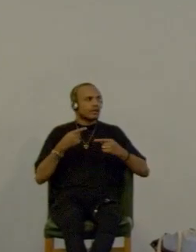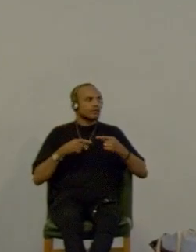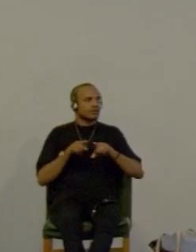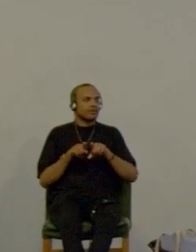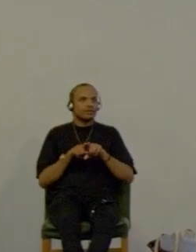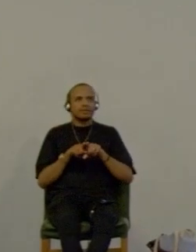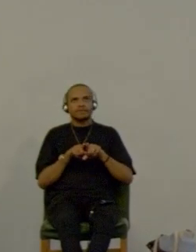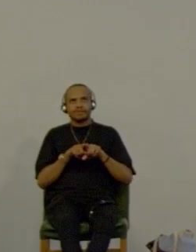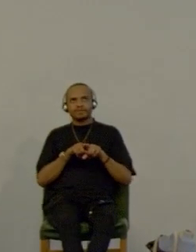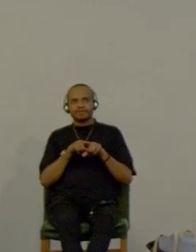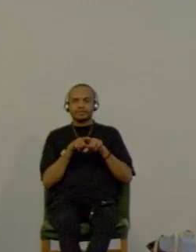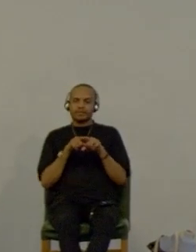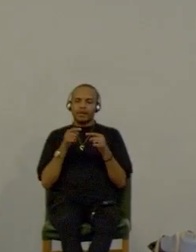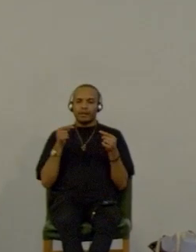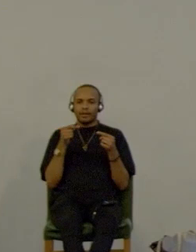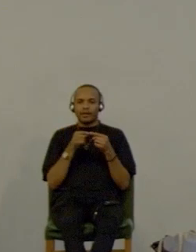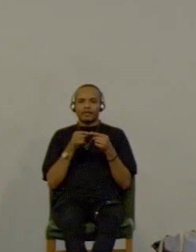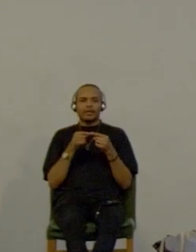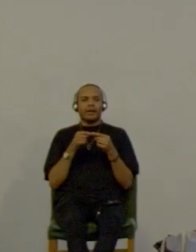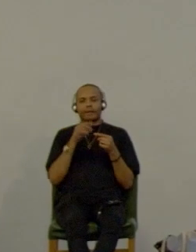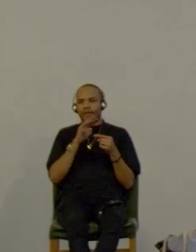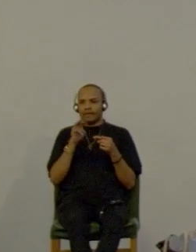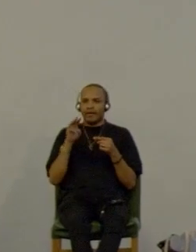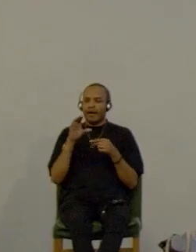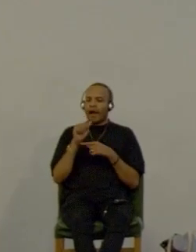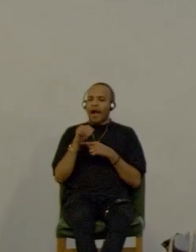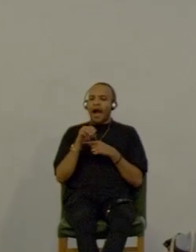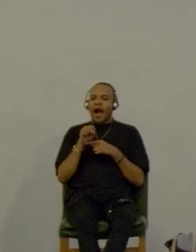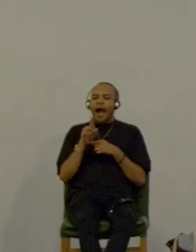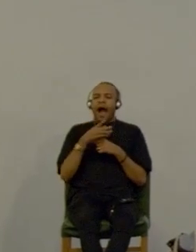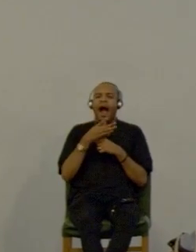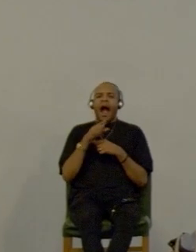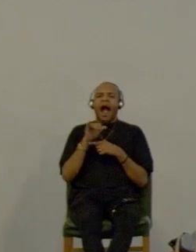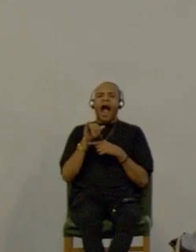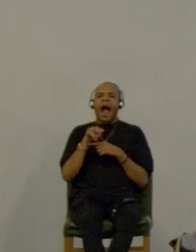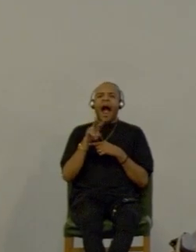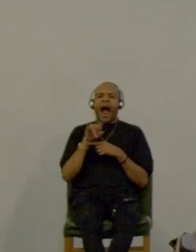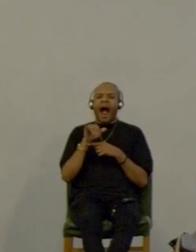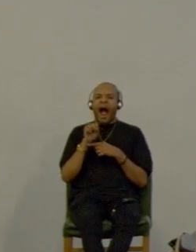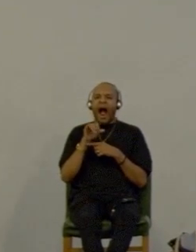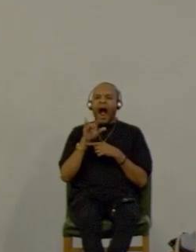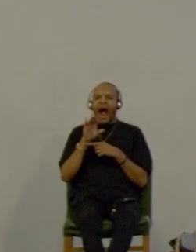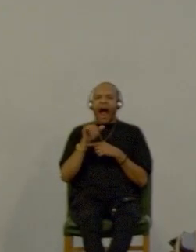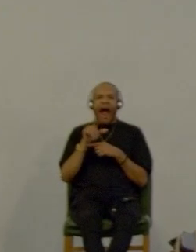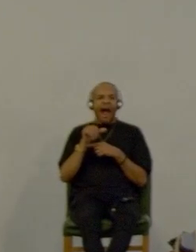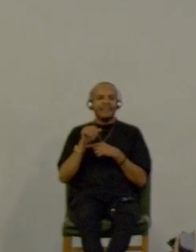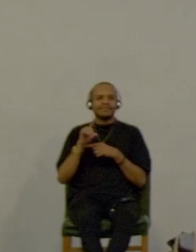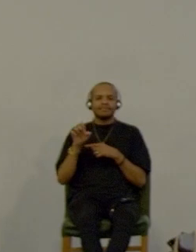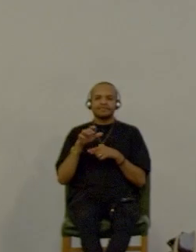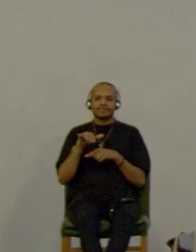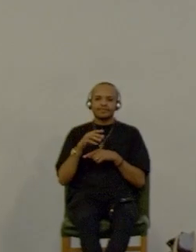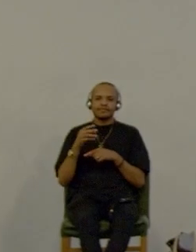culturais ambientais, incluindo, né, as plataformas Campos de Invisibilidade, Contracondutas,